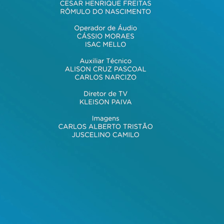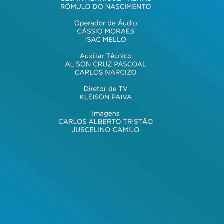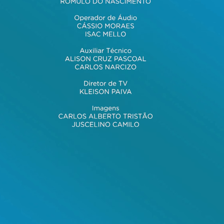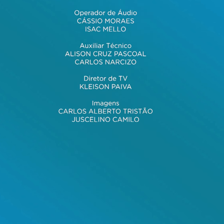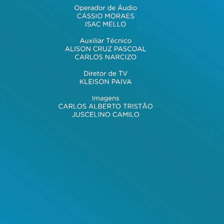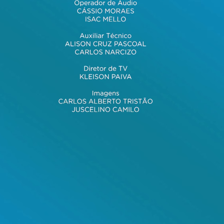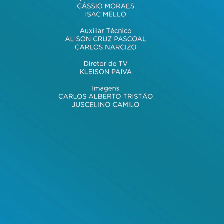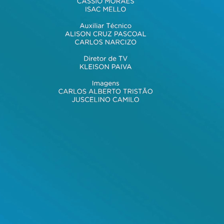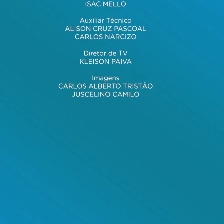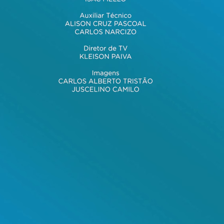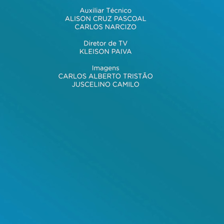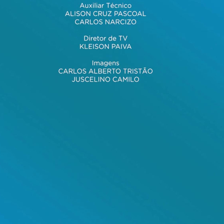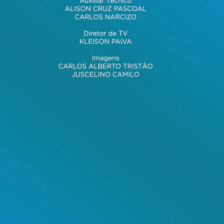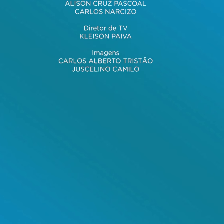aula k